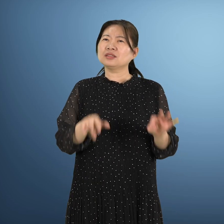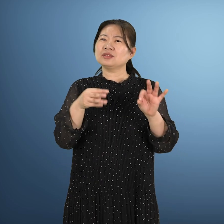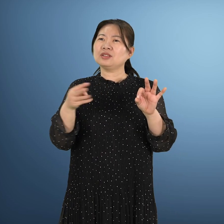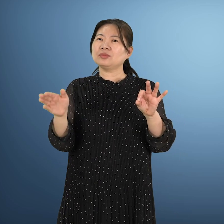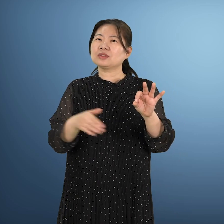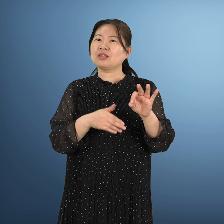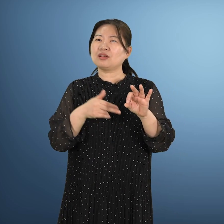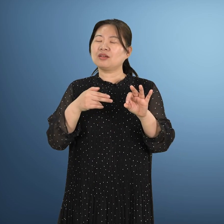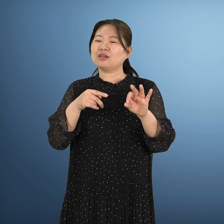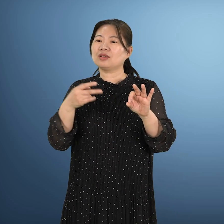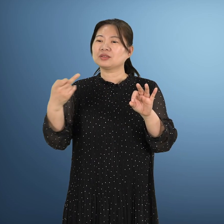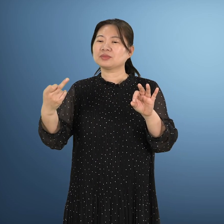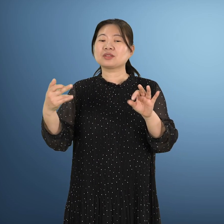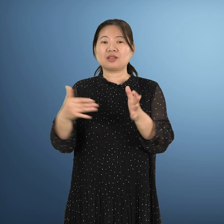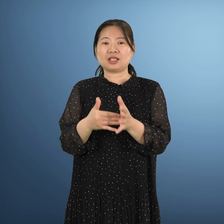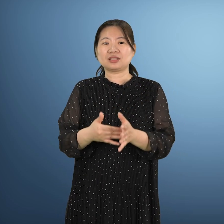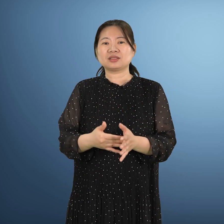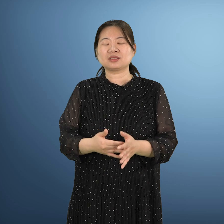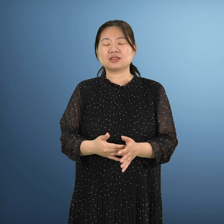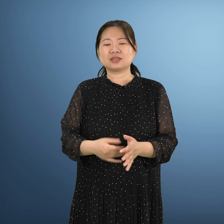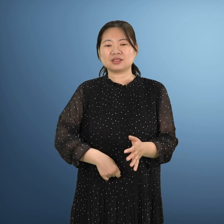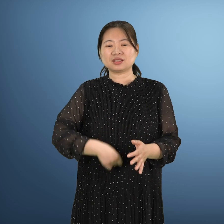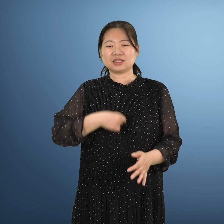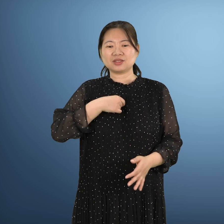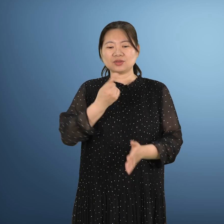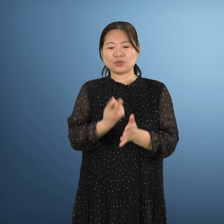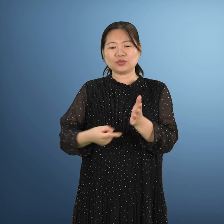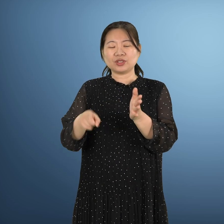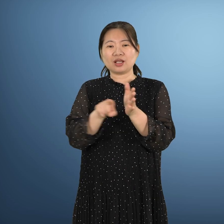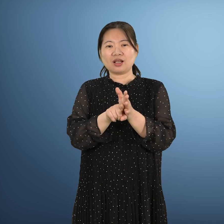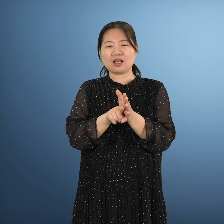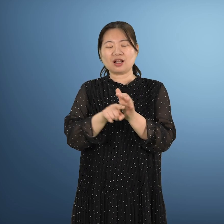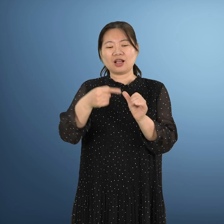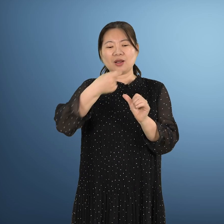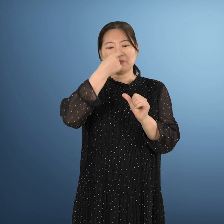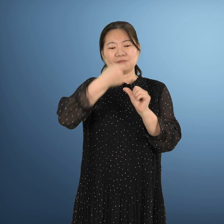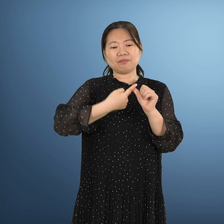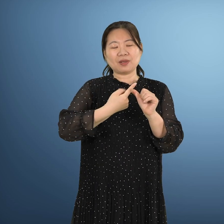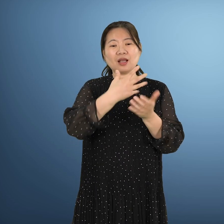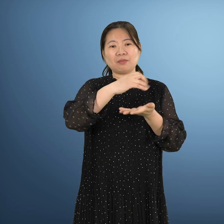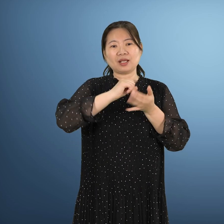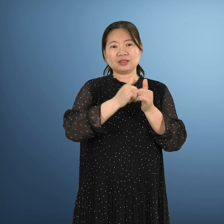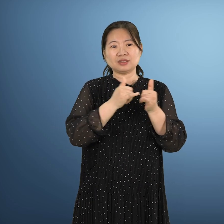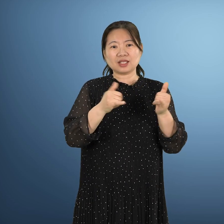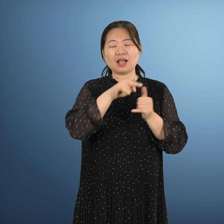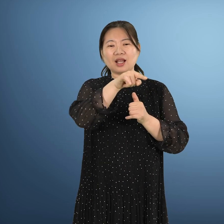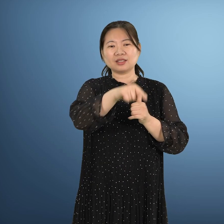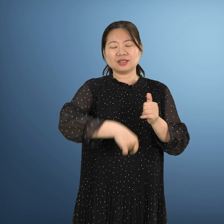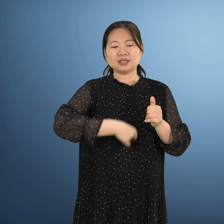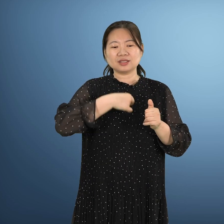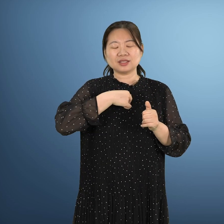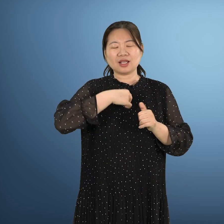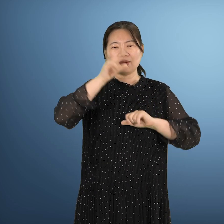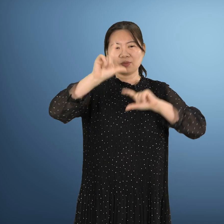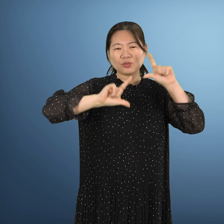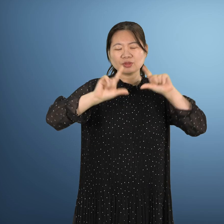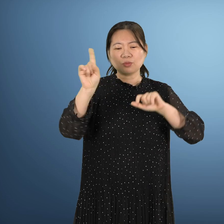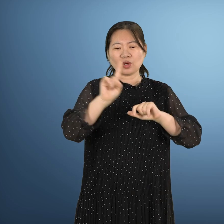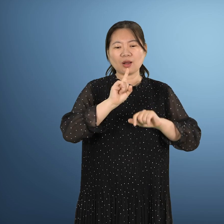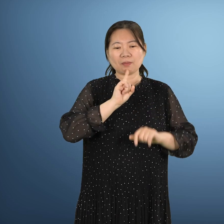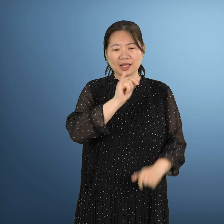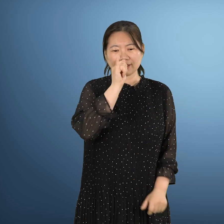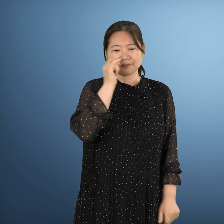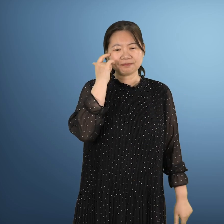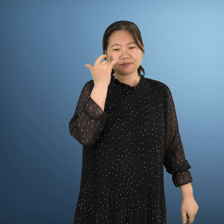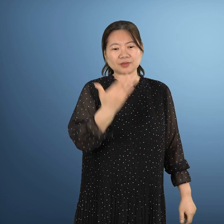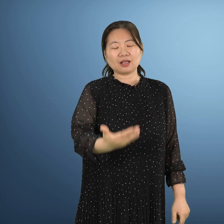10절서부터 12절까지 의를 위하여 박해를 받는 자, 그 의의 정체가 뭐라고 말씀을